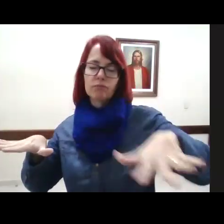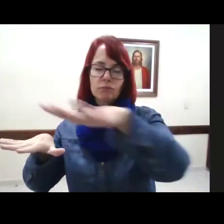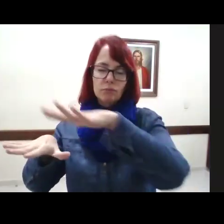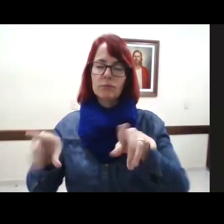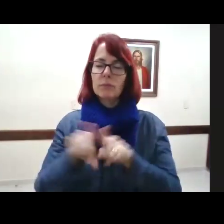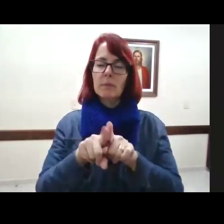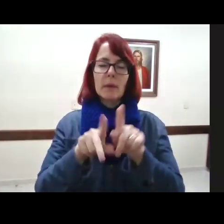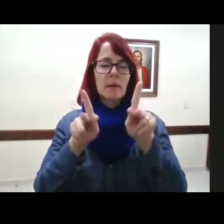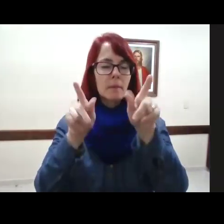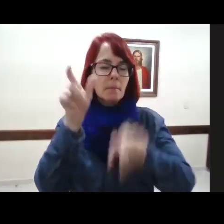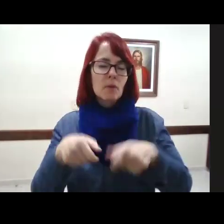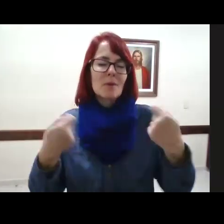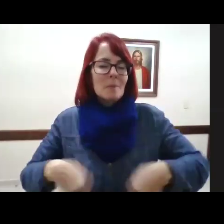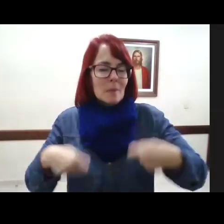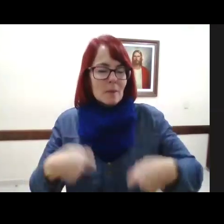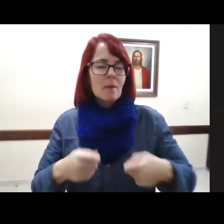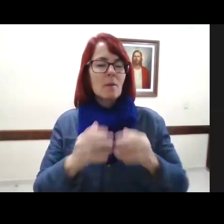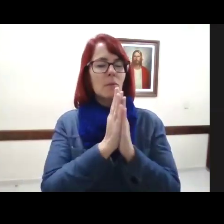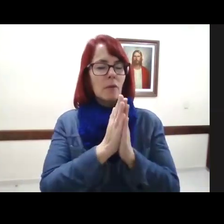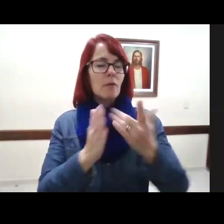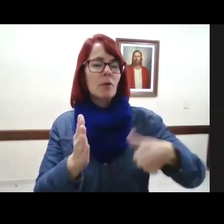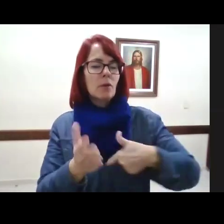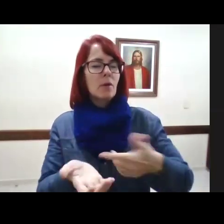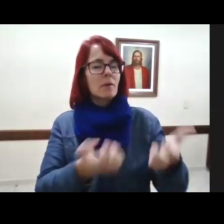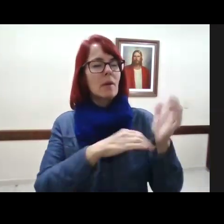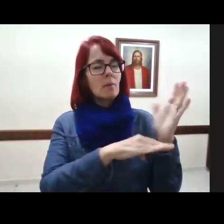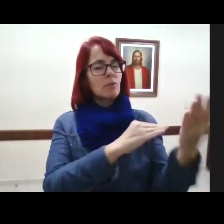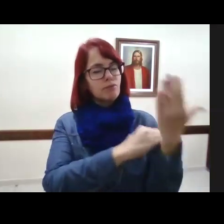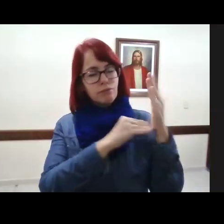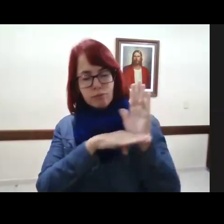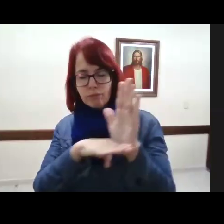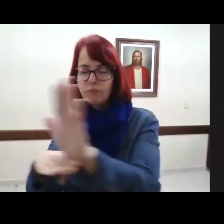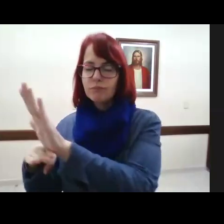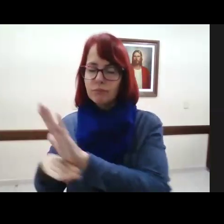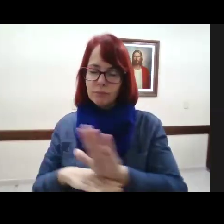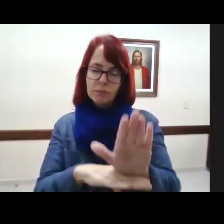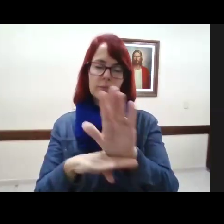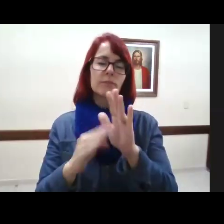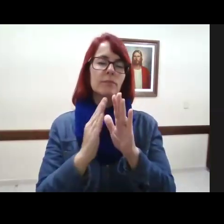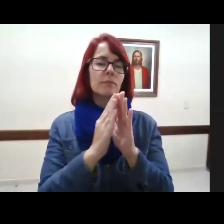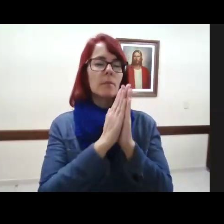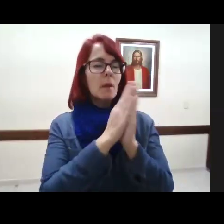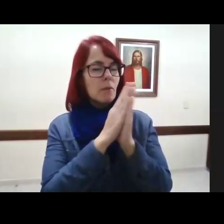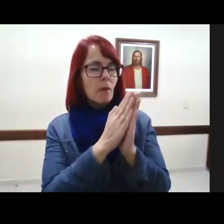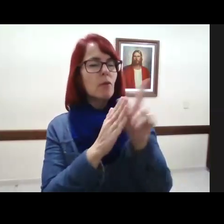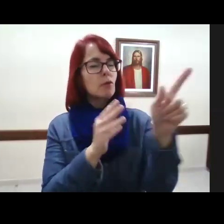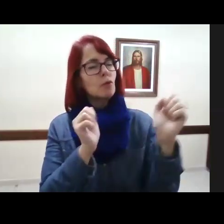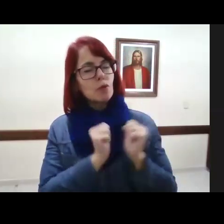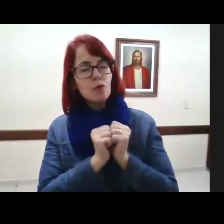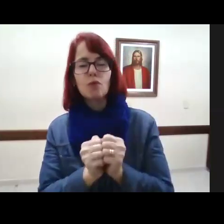passam por necessidades e ajuda-nos a ser instrumento em tuas mãos e abençoá-las. Senhor, por favor, que o Senhor esteja ao nosso